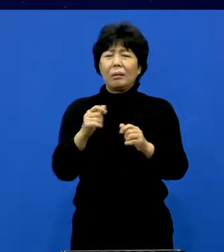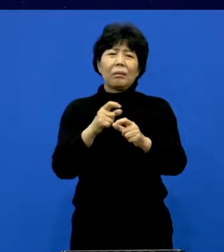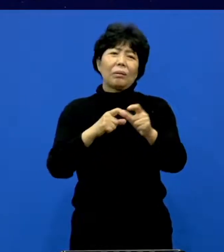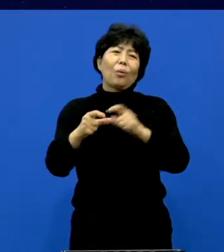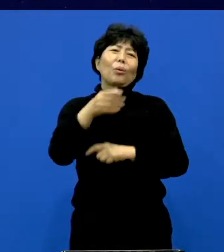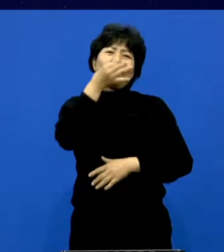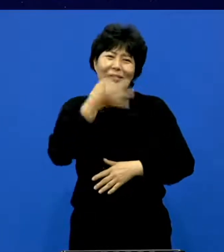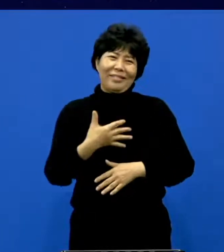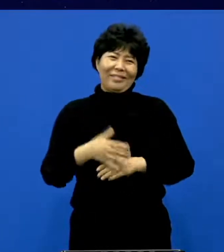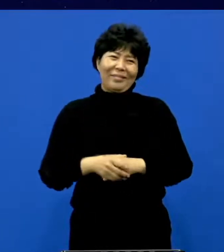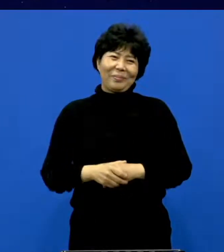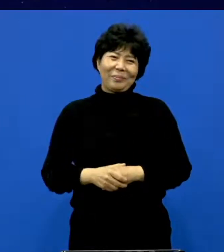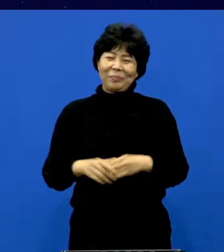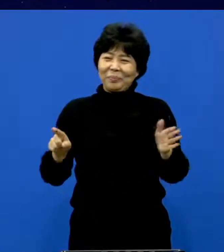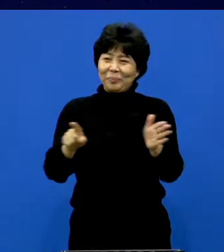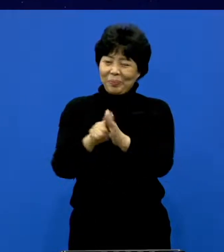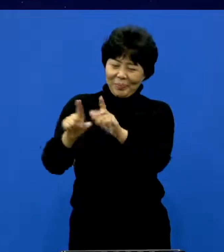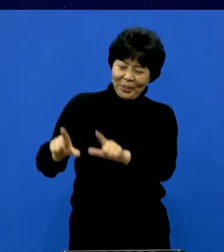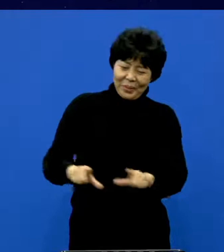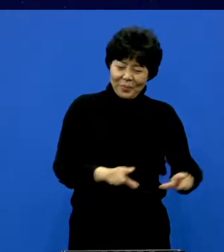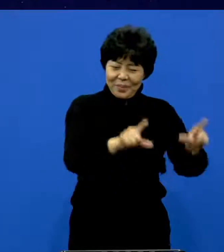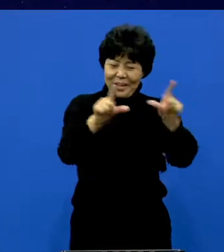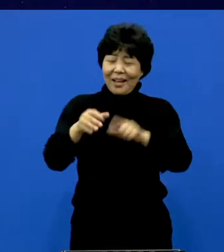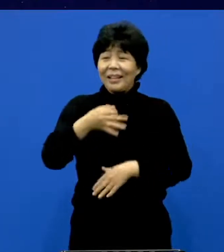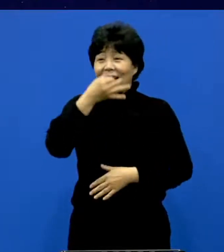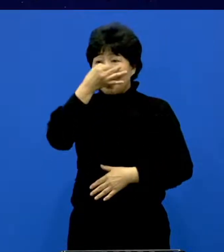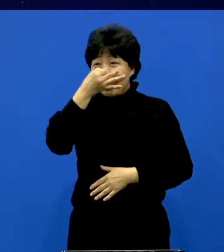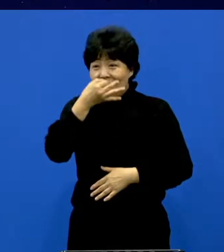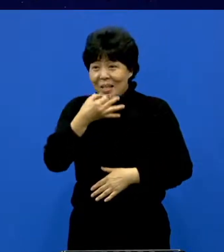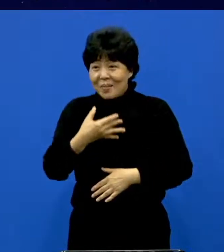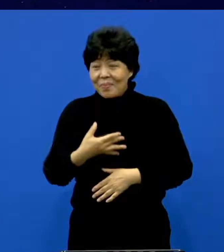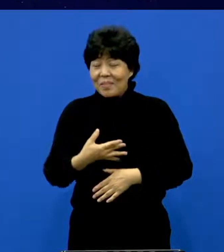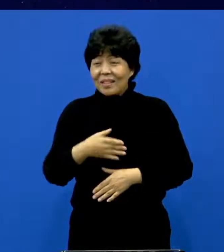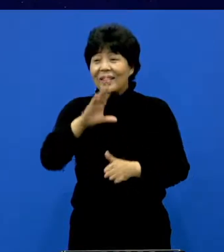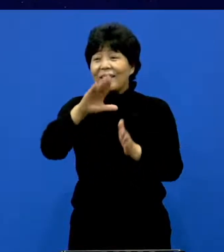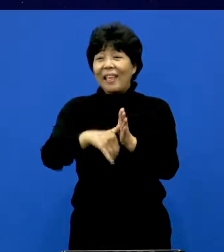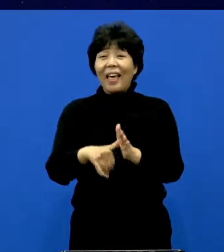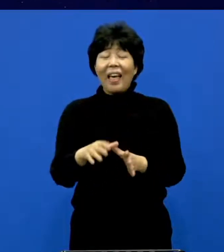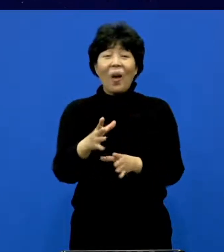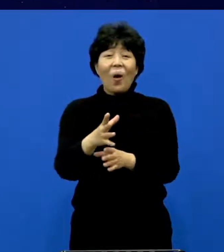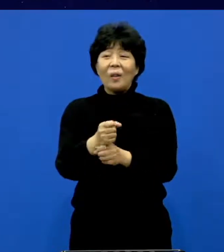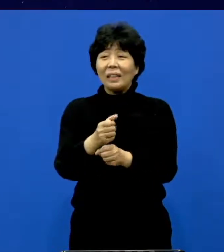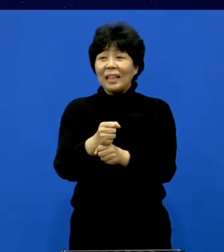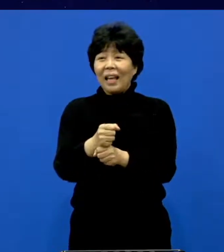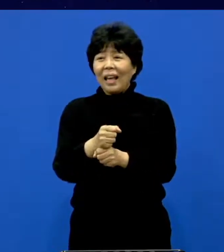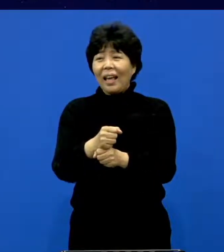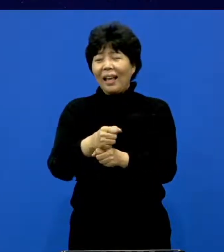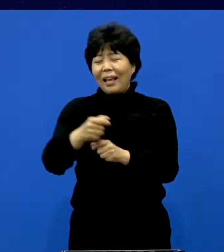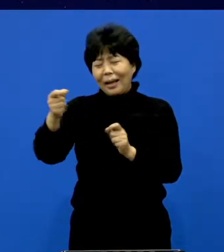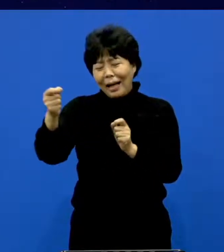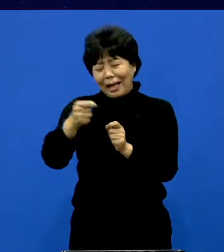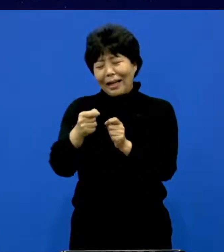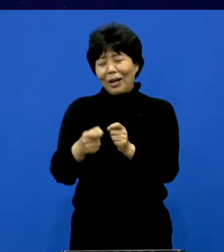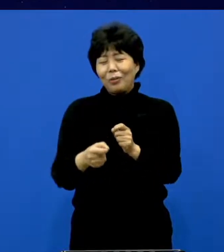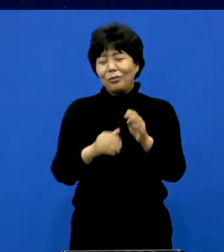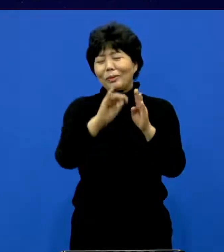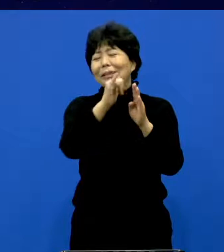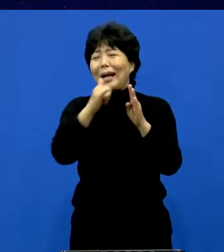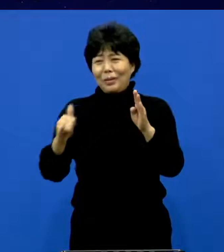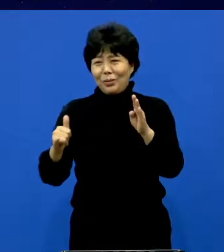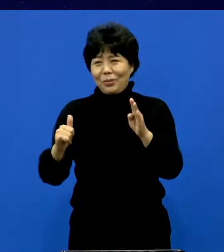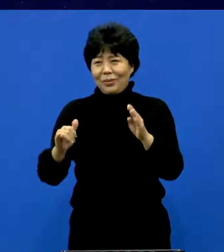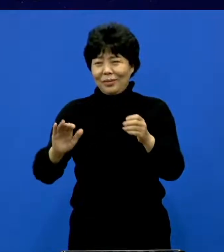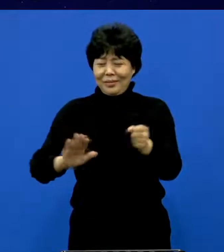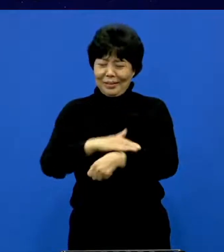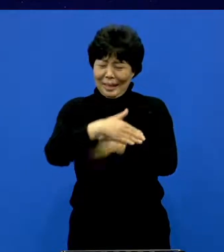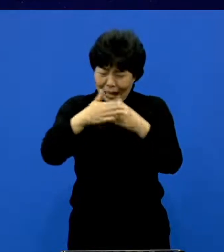자, 신앙생활의 어려운 점은 가족 그리고 교우들과의 관계, 가까운 바운더리, 사랑방 함께하는 게